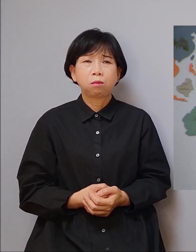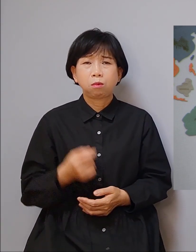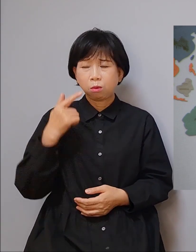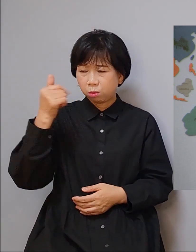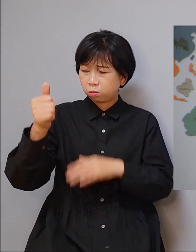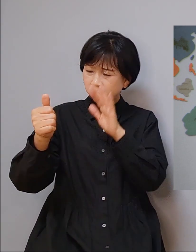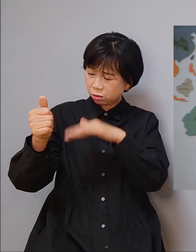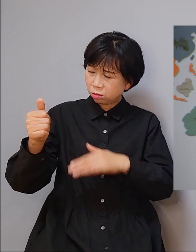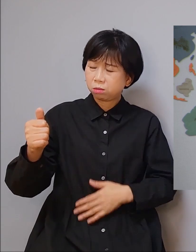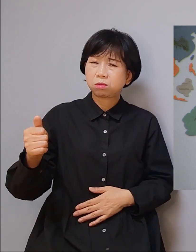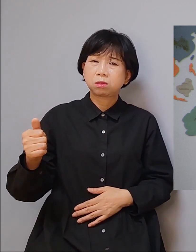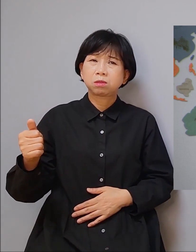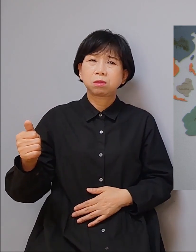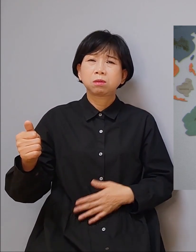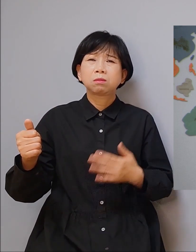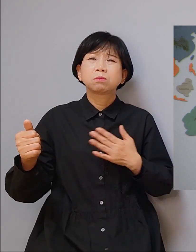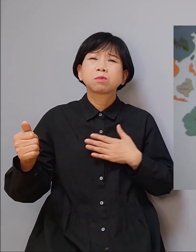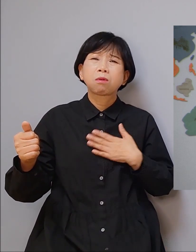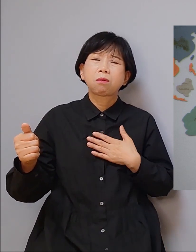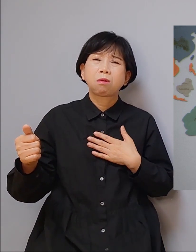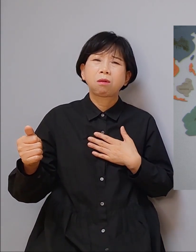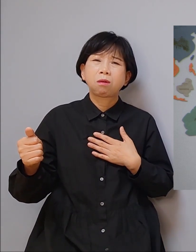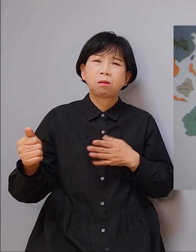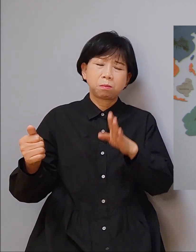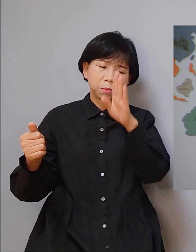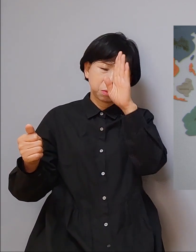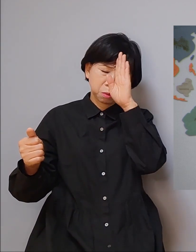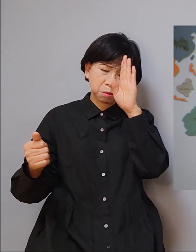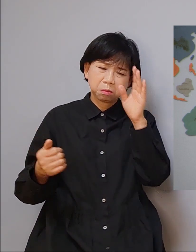목사님, 제가 아프대요.